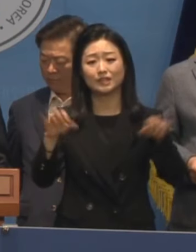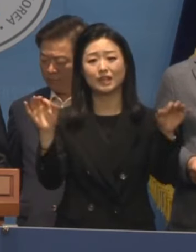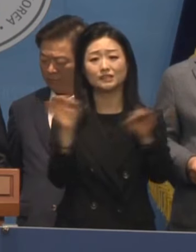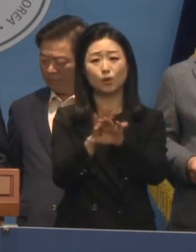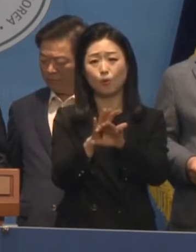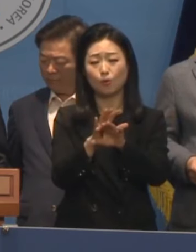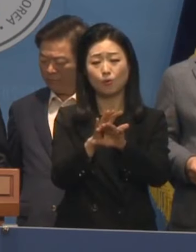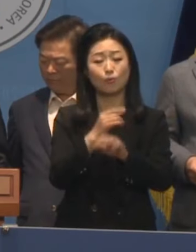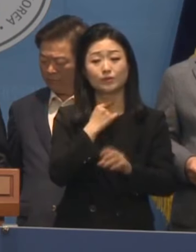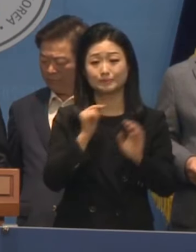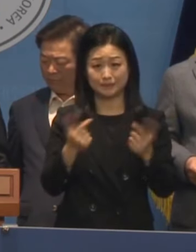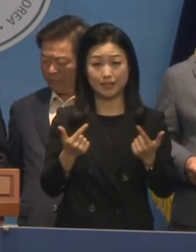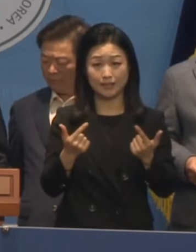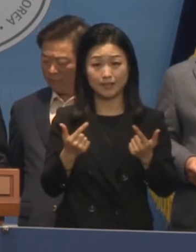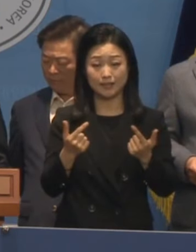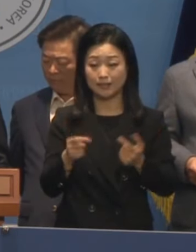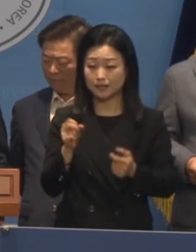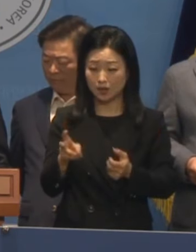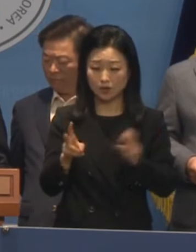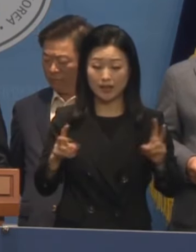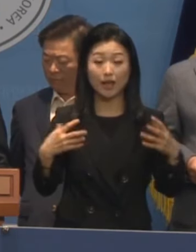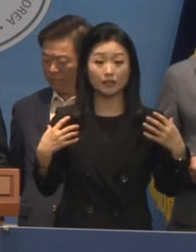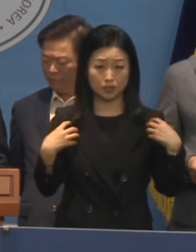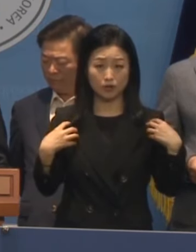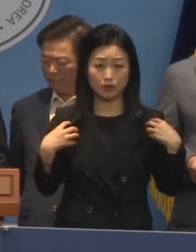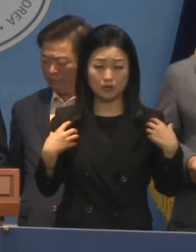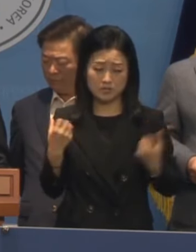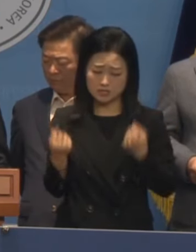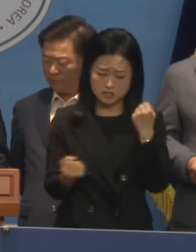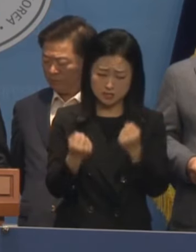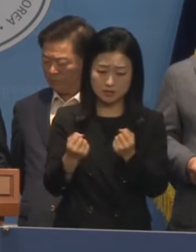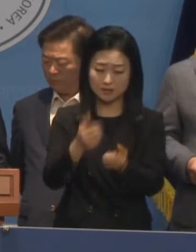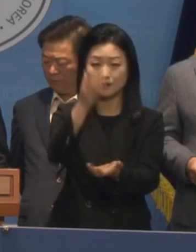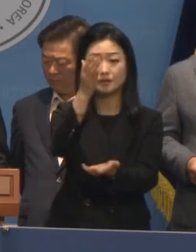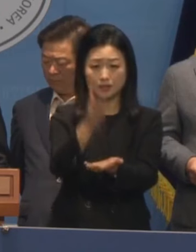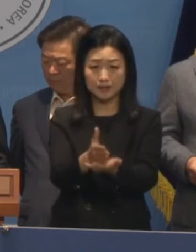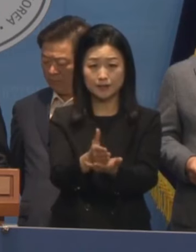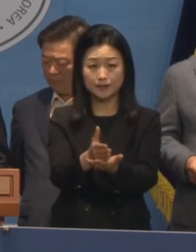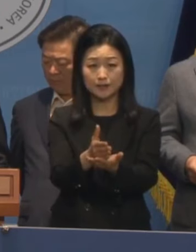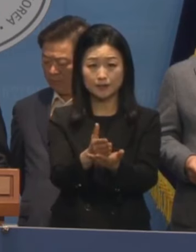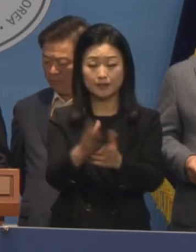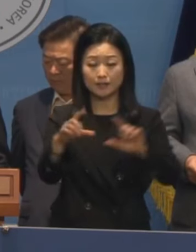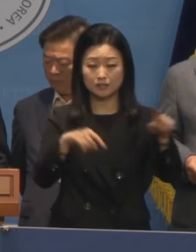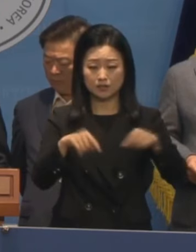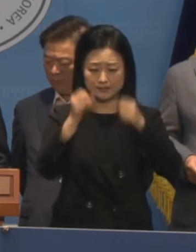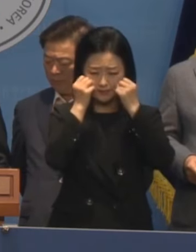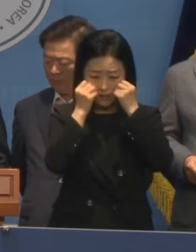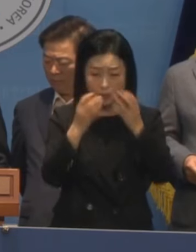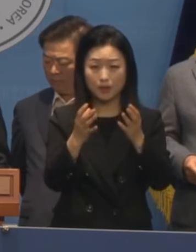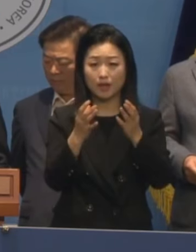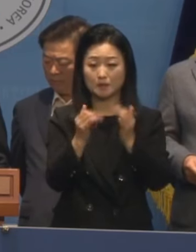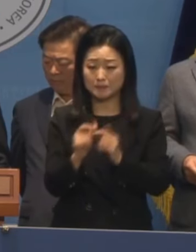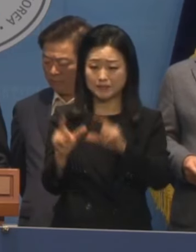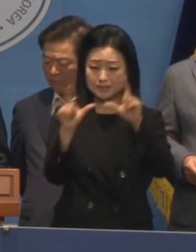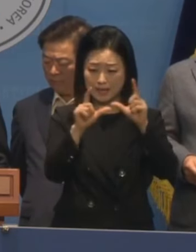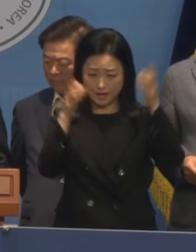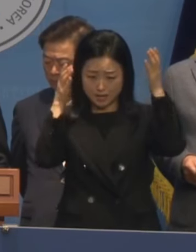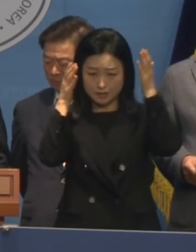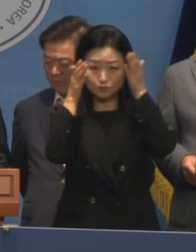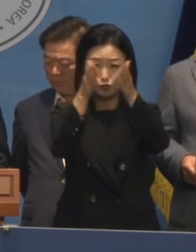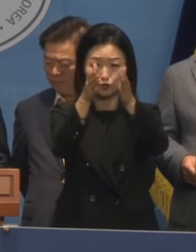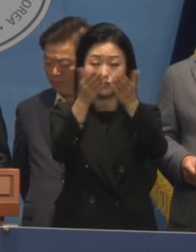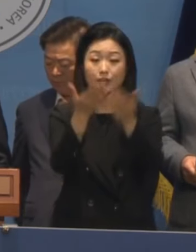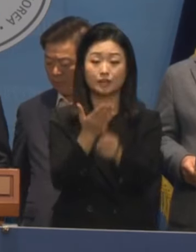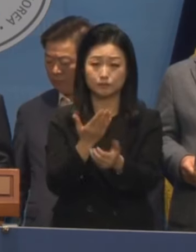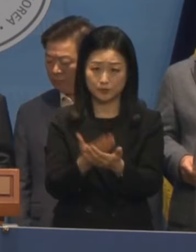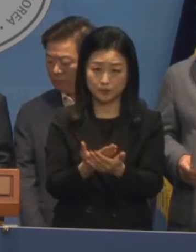순 없습니다 여야간 극단적 대치를 식하고 치 민생에 집중하는 유능함을